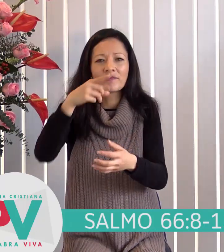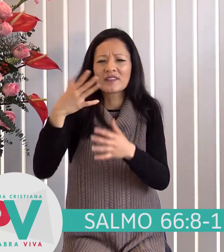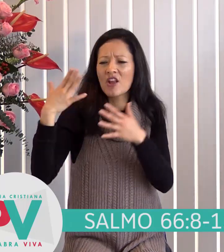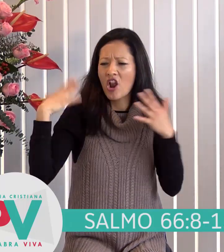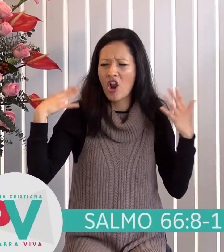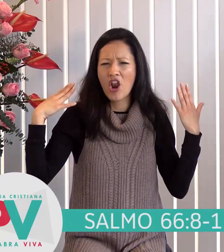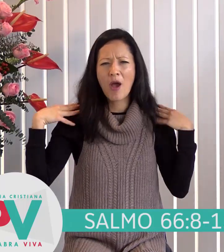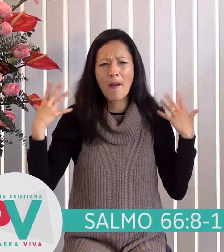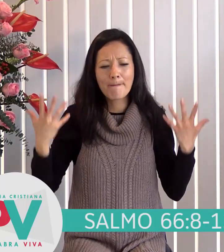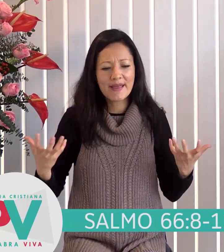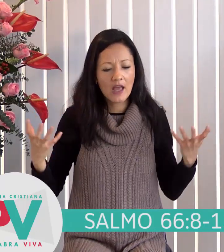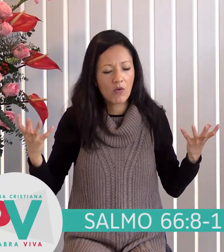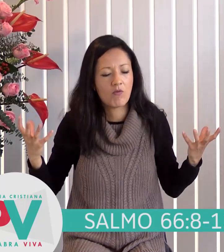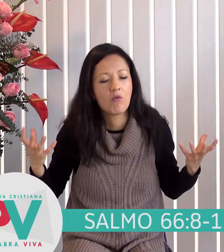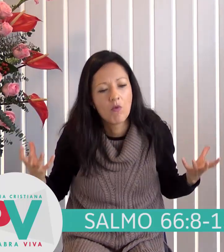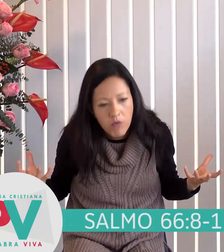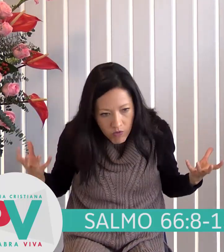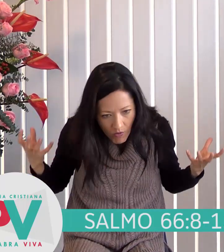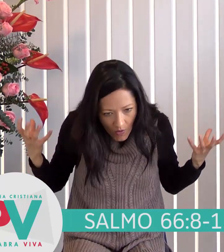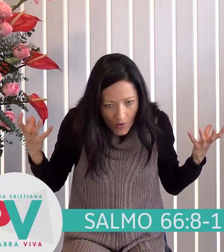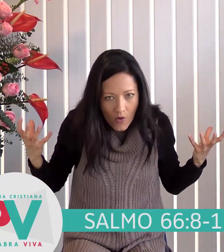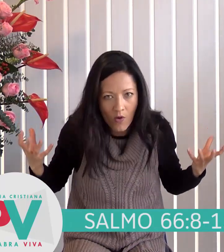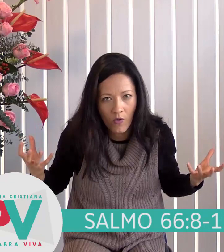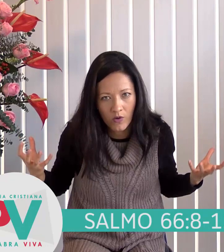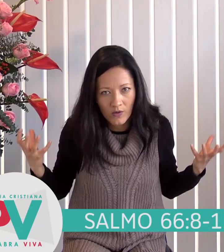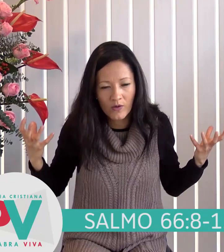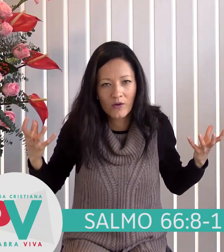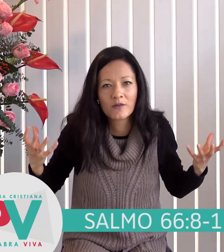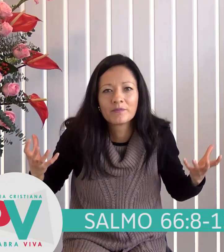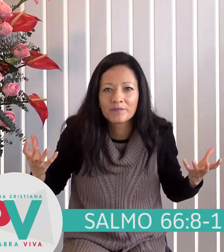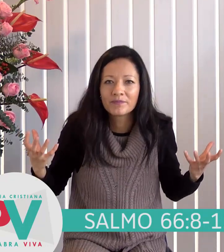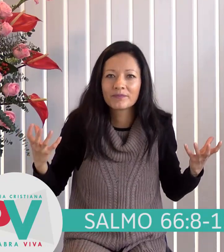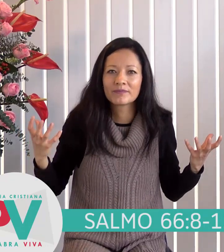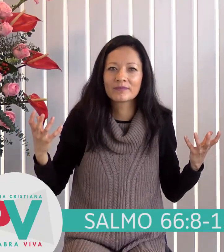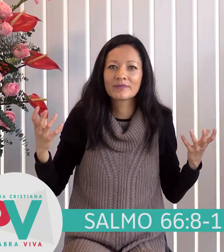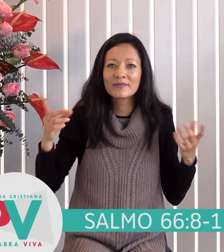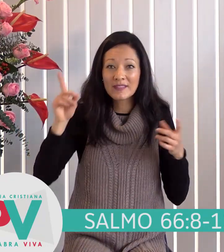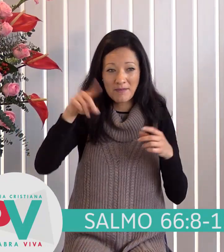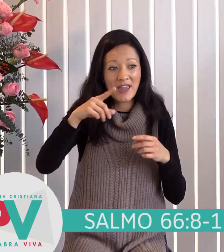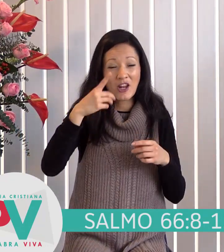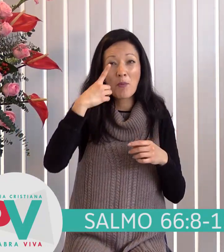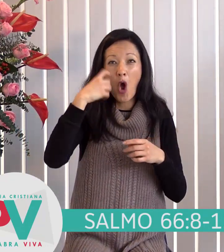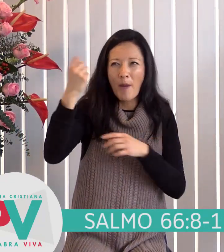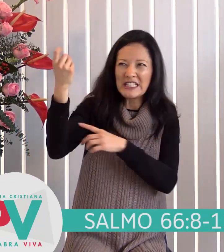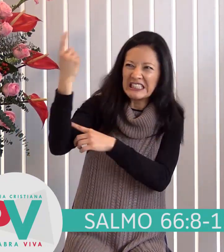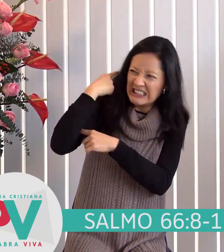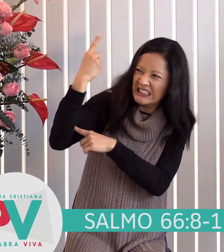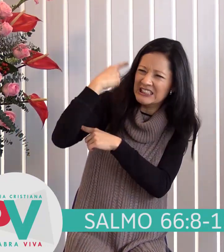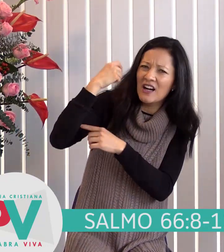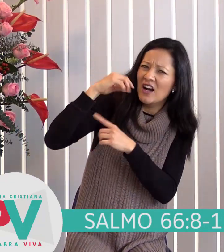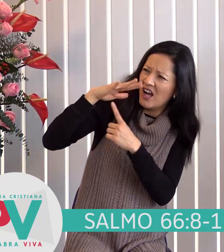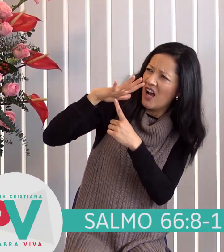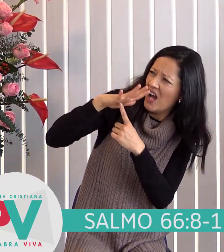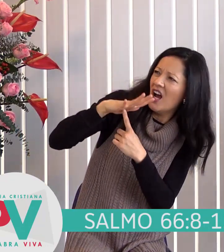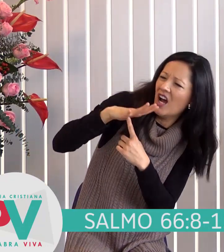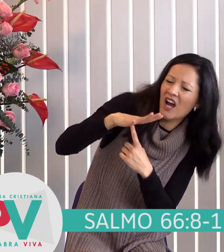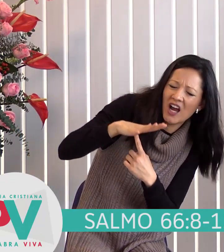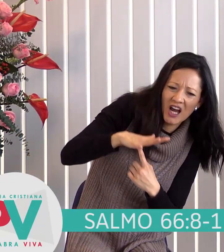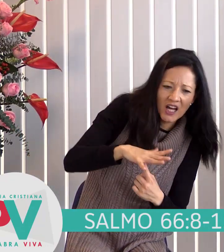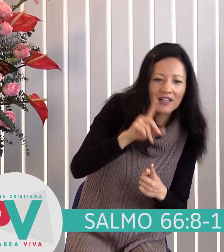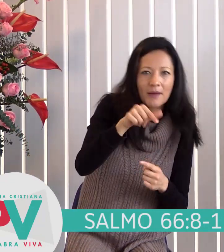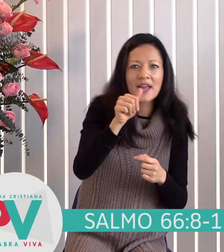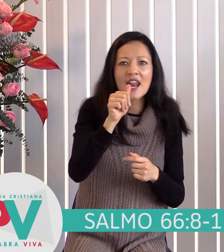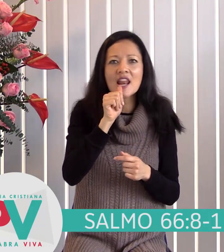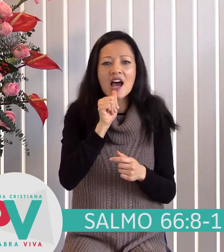lomos pesada carga, hiciste cabalgar hombres sobre nuestra cabeza, y pasamos por el fuego y por el